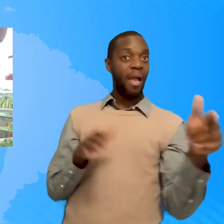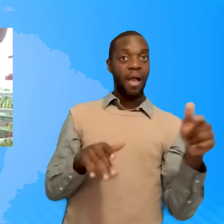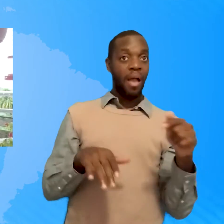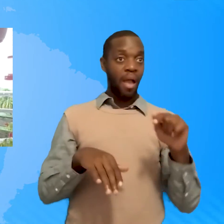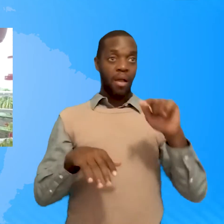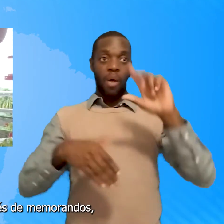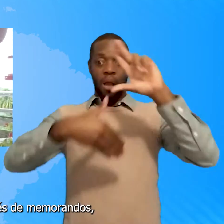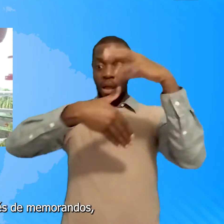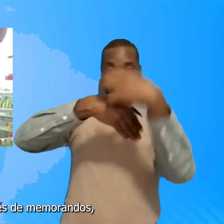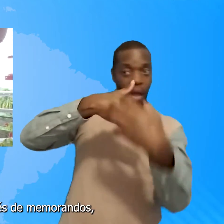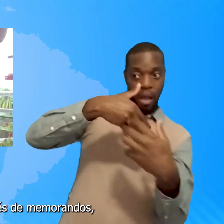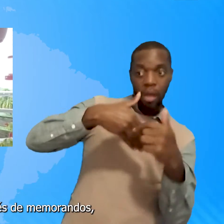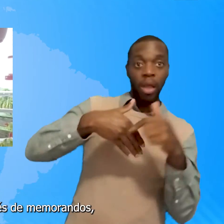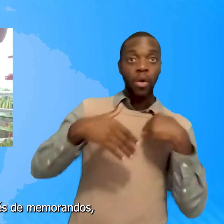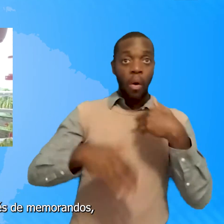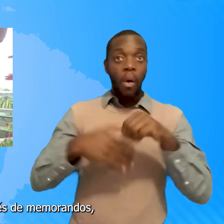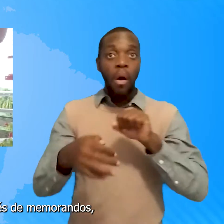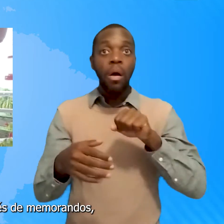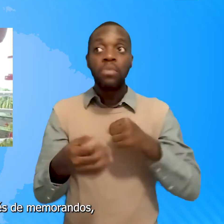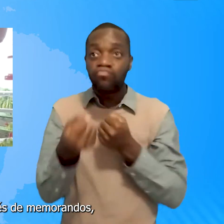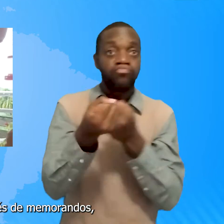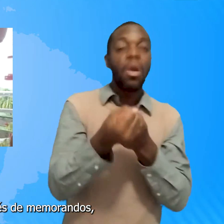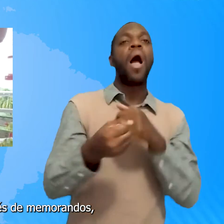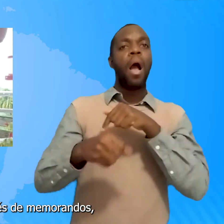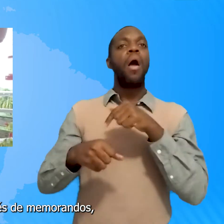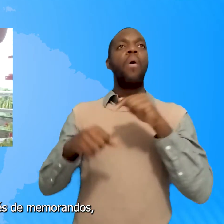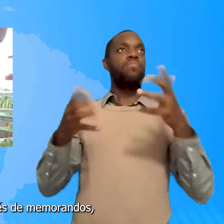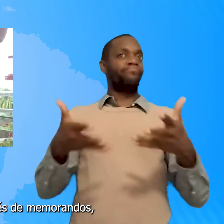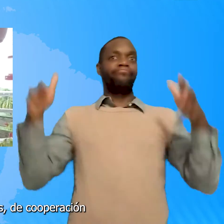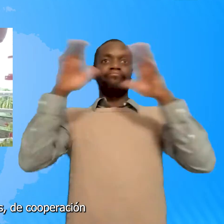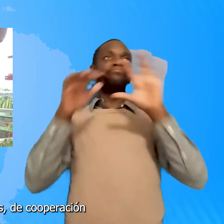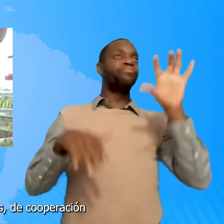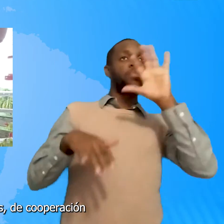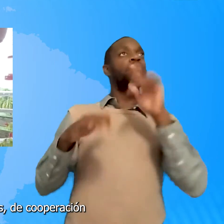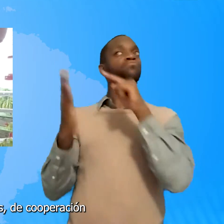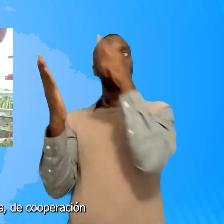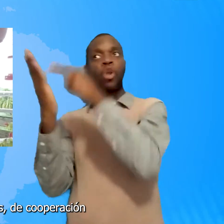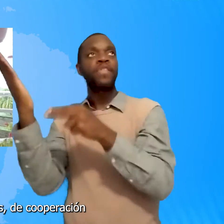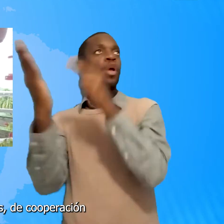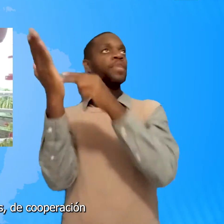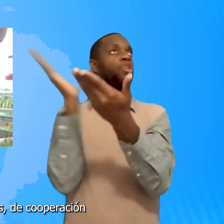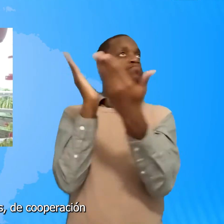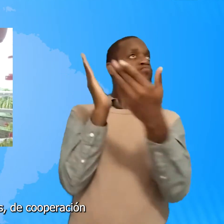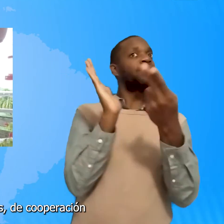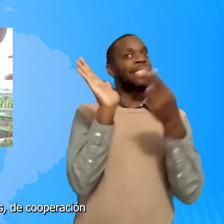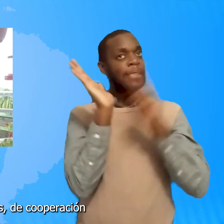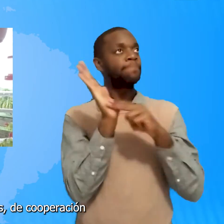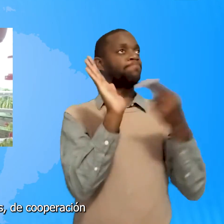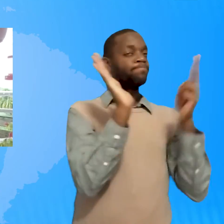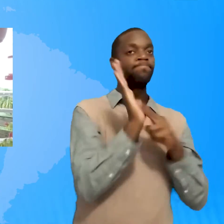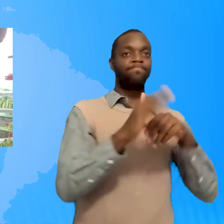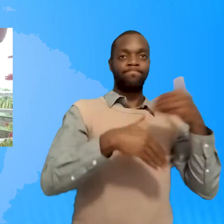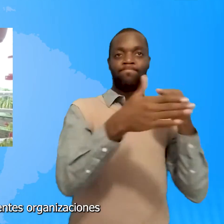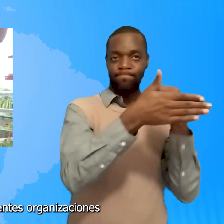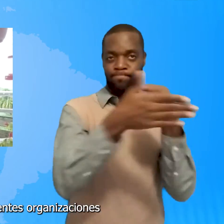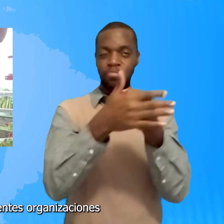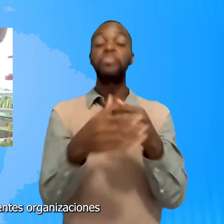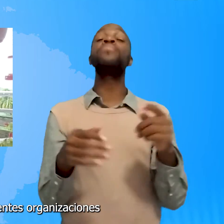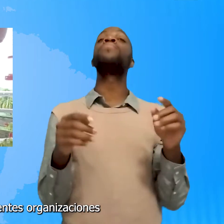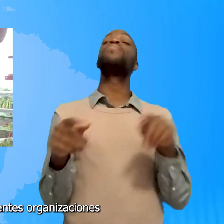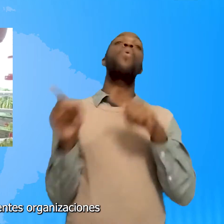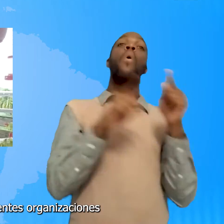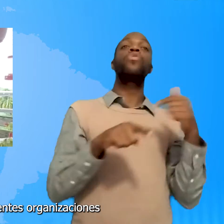desarrollado mecanismos a través de memorandos de entendimientos, de cooperación